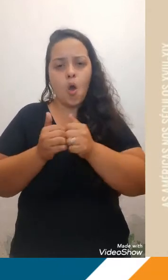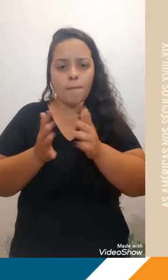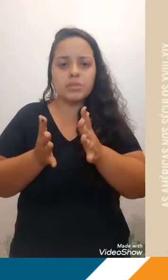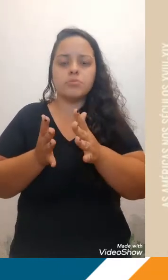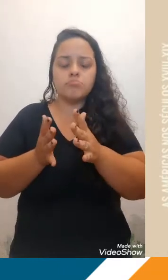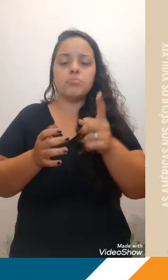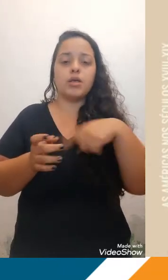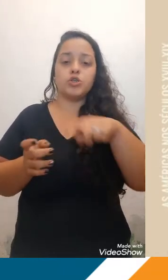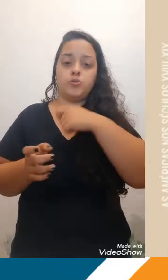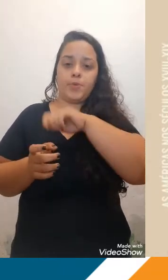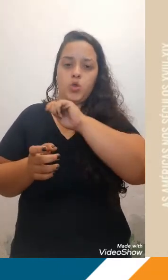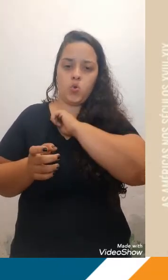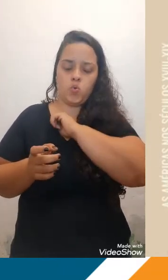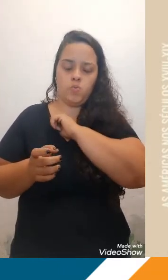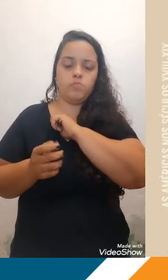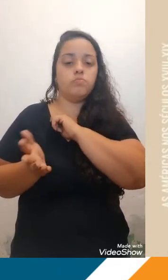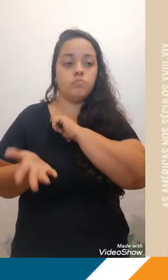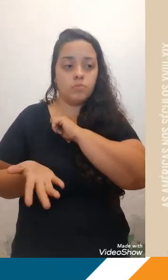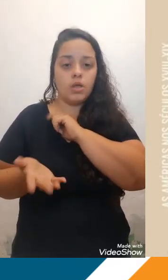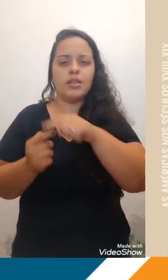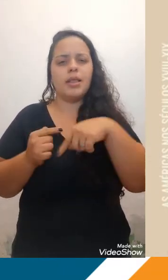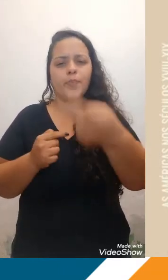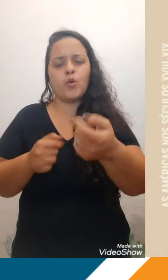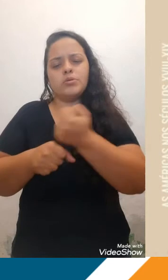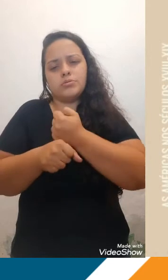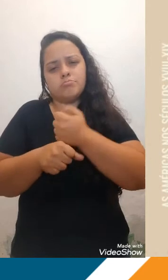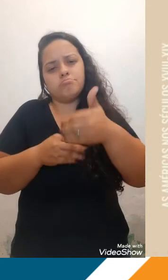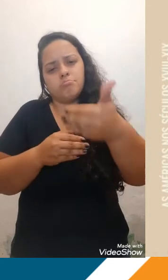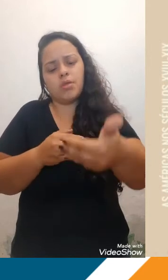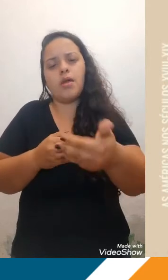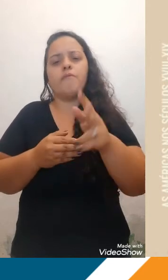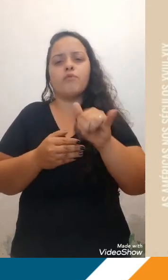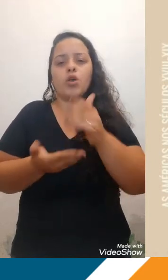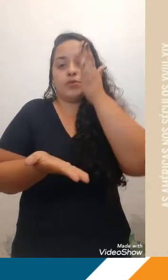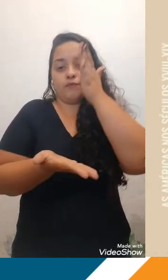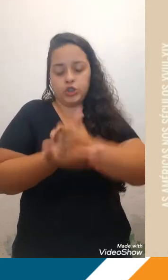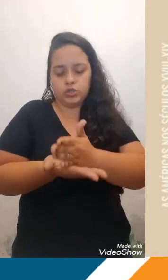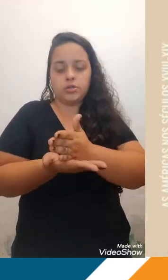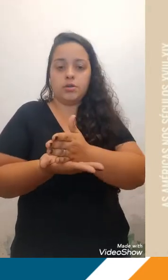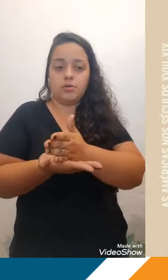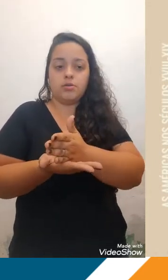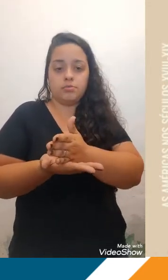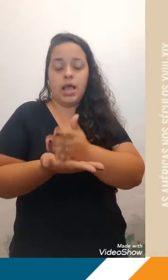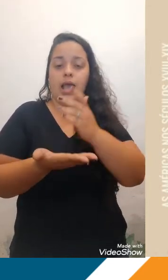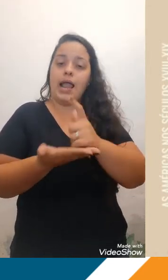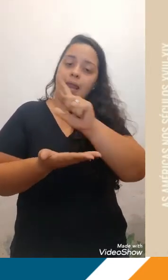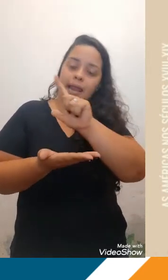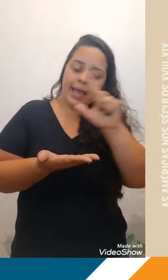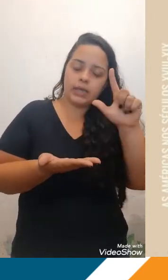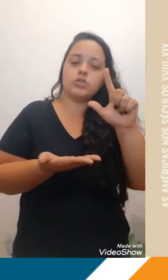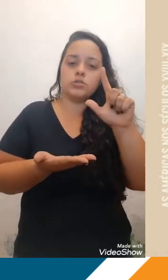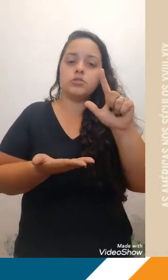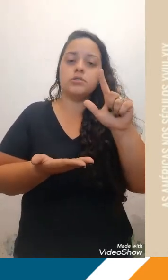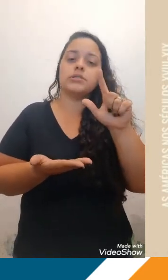pela colonização espanhola. No entanto, alguns anos depois, ela foi dividida ao meio e o lado leste da Ilha de São